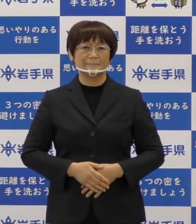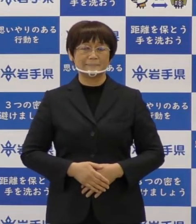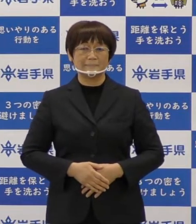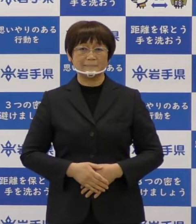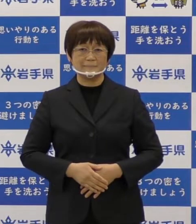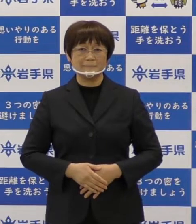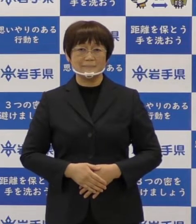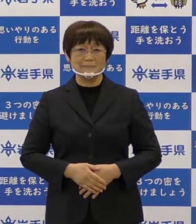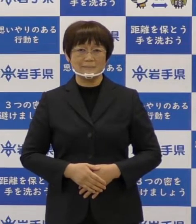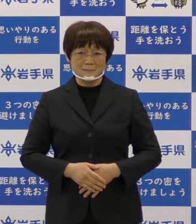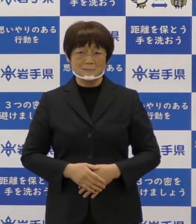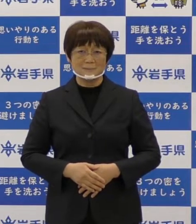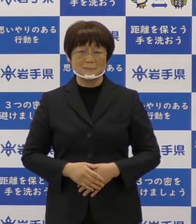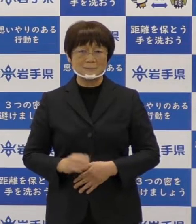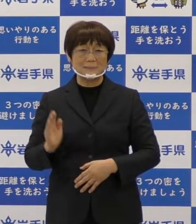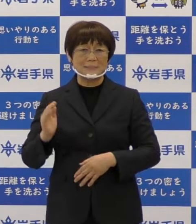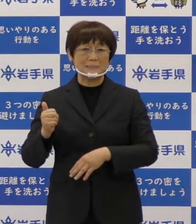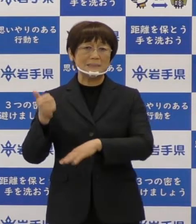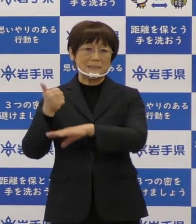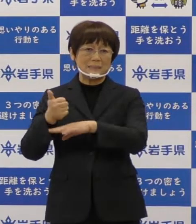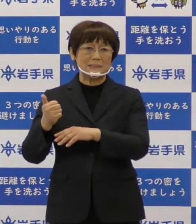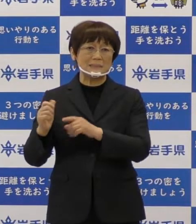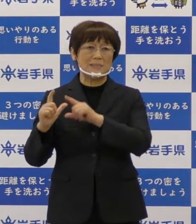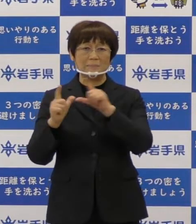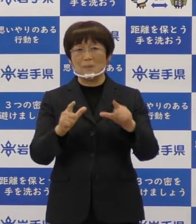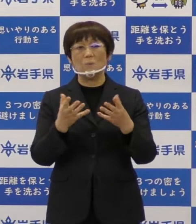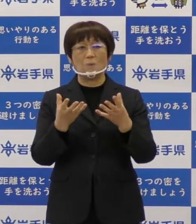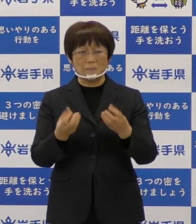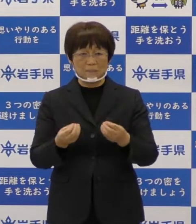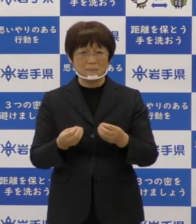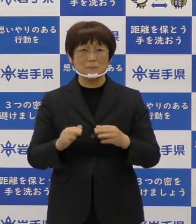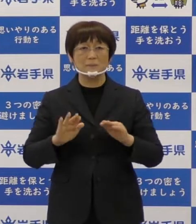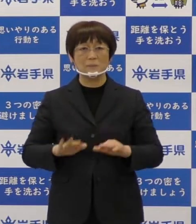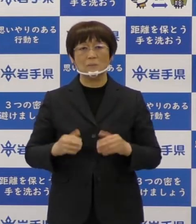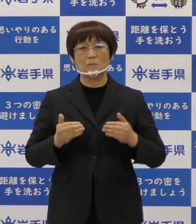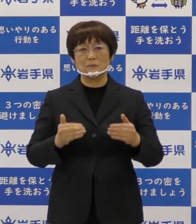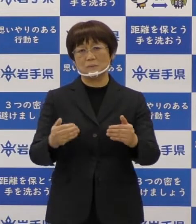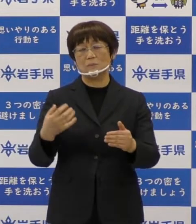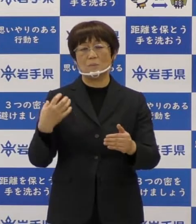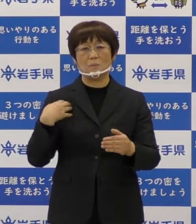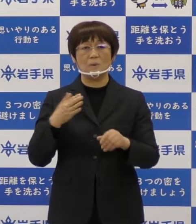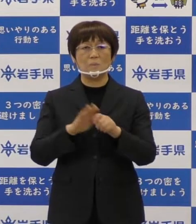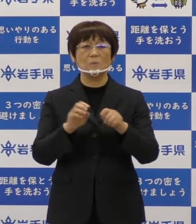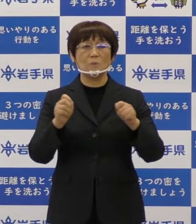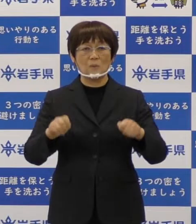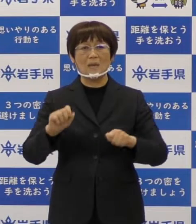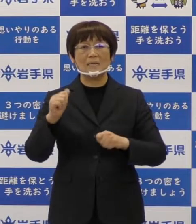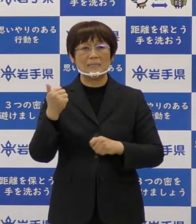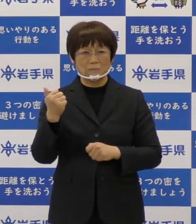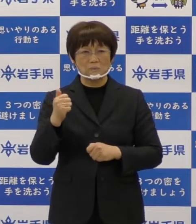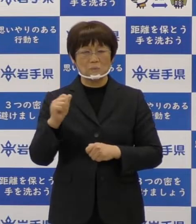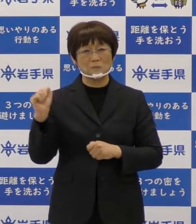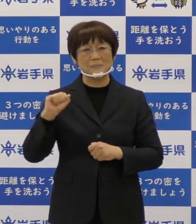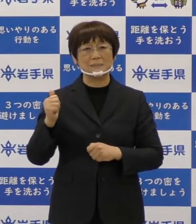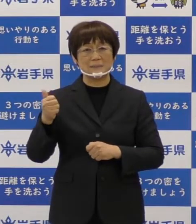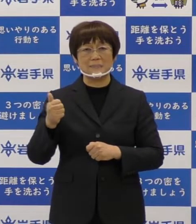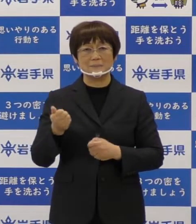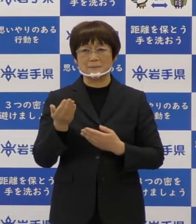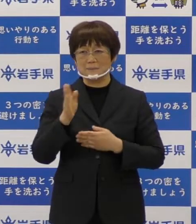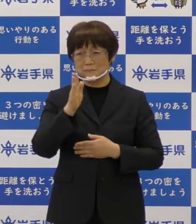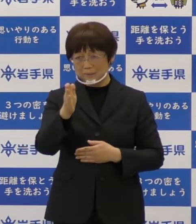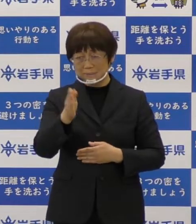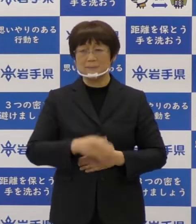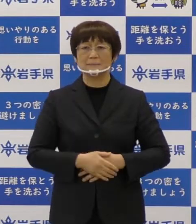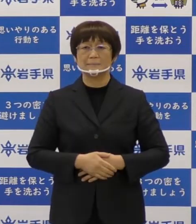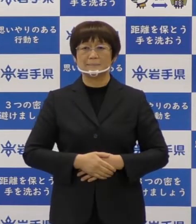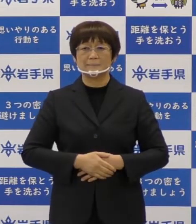以上で記事からの発表を終わります。本日の進行は盛岡タイムズの佐々木記者にお願いしておりますので、よろ